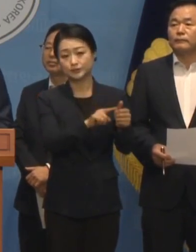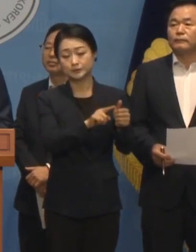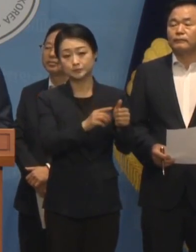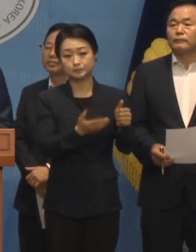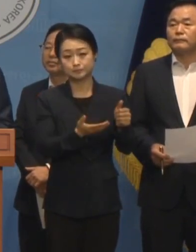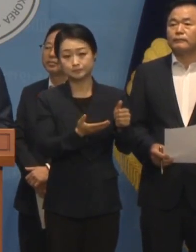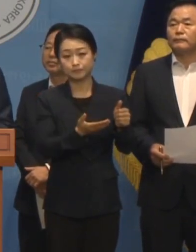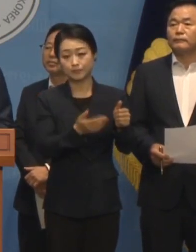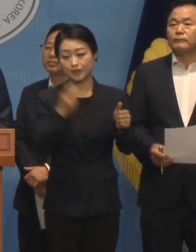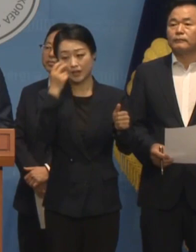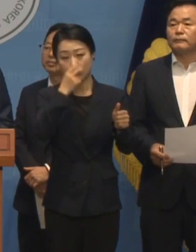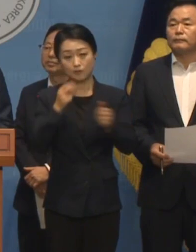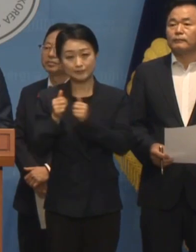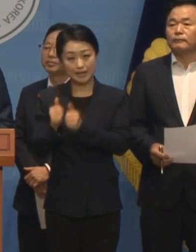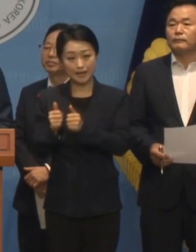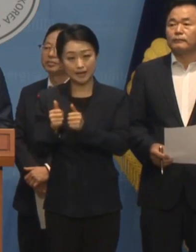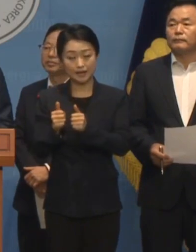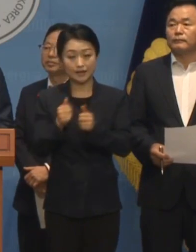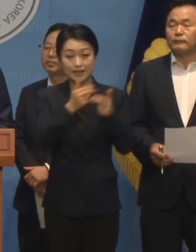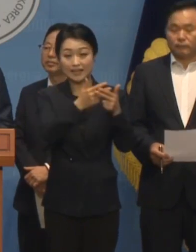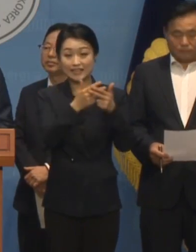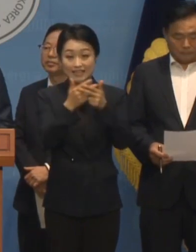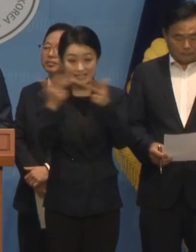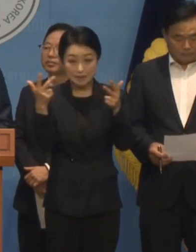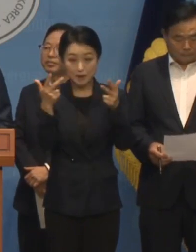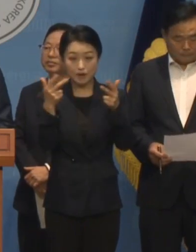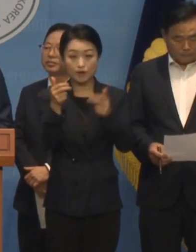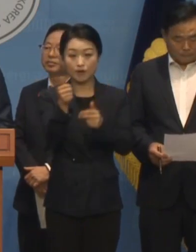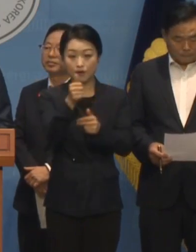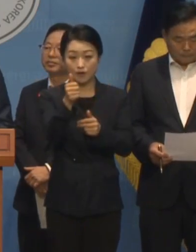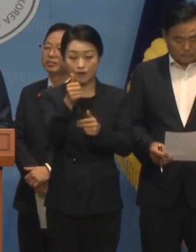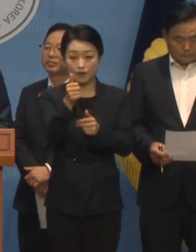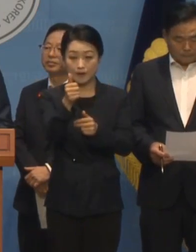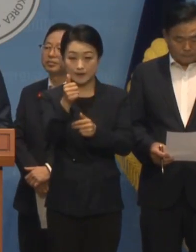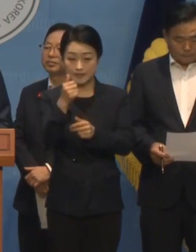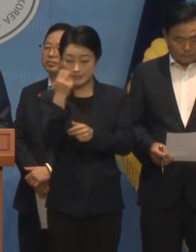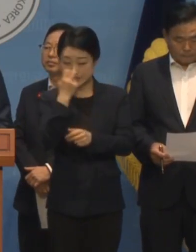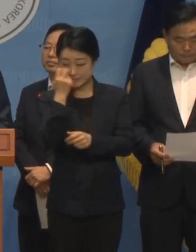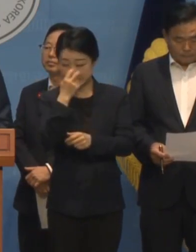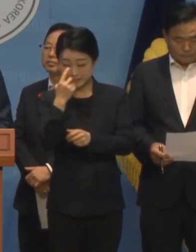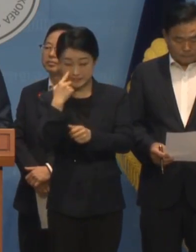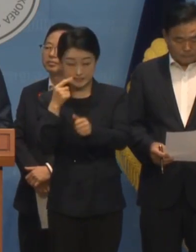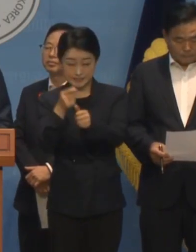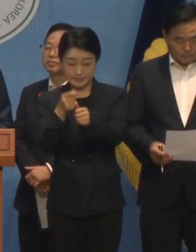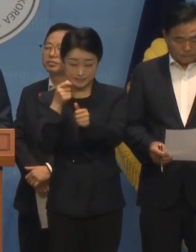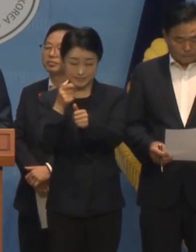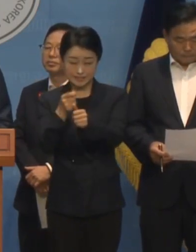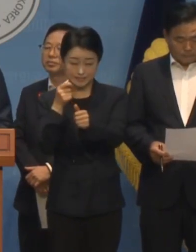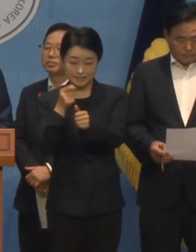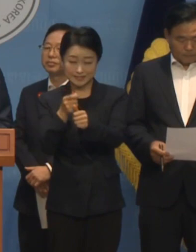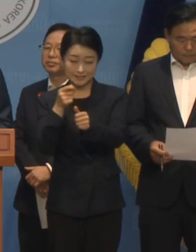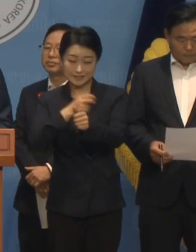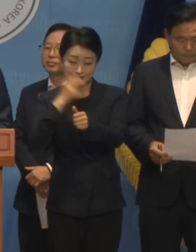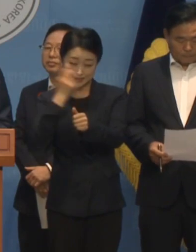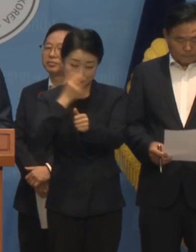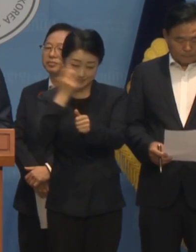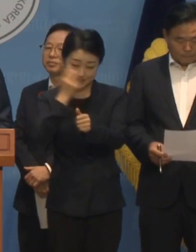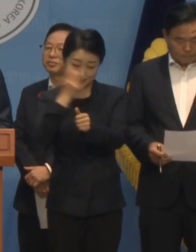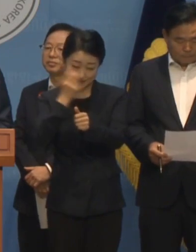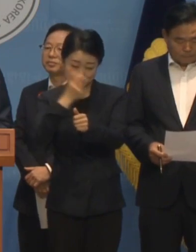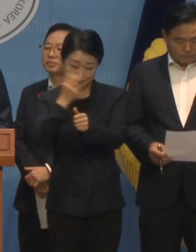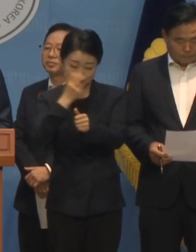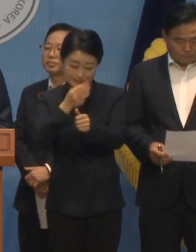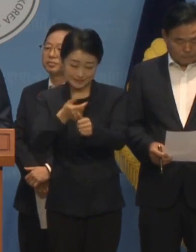기본적으로 검찰이 이재명 전 대표에 대해서 타겟으로 해서 갖가지 여러 가지 사건들을 수사를 해